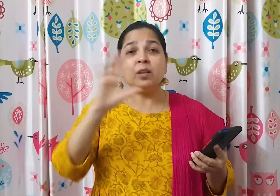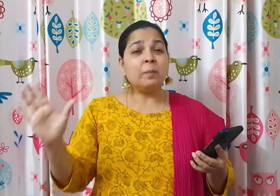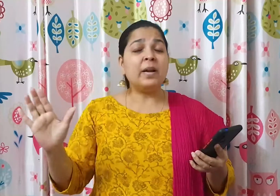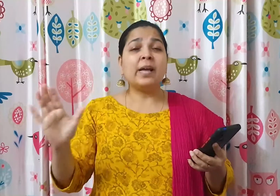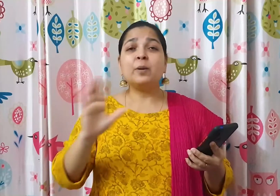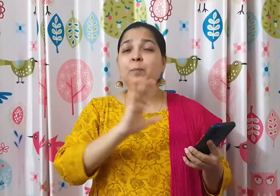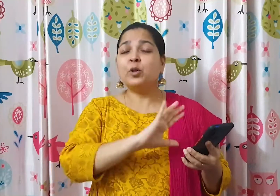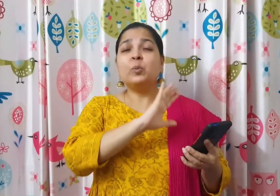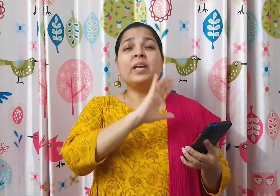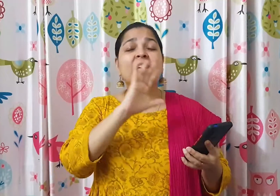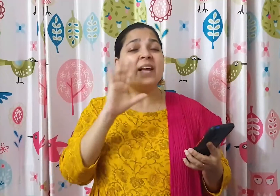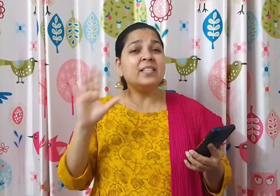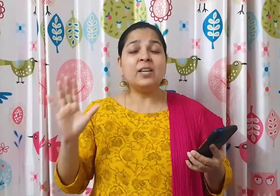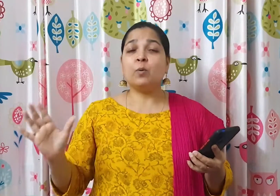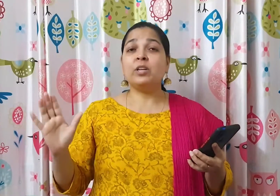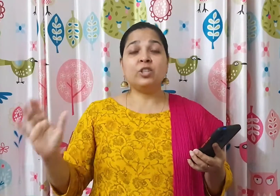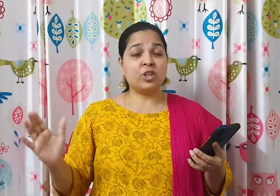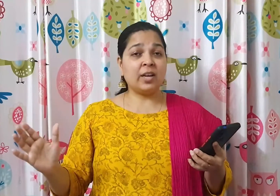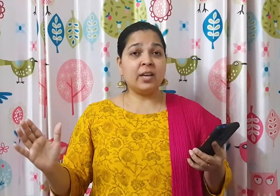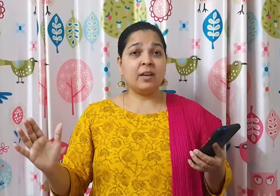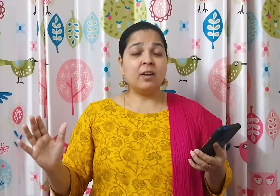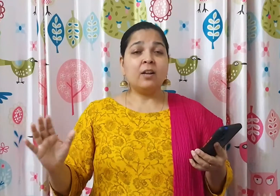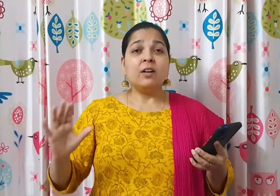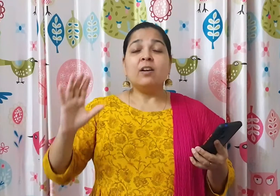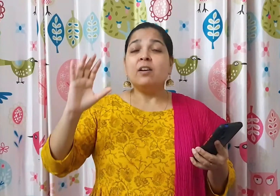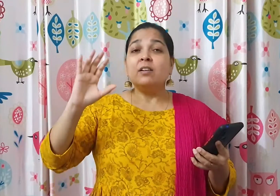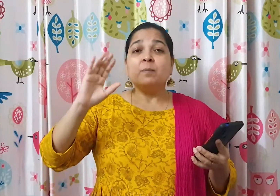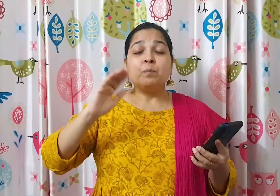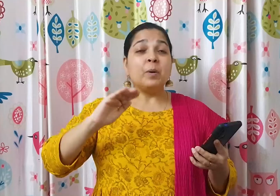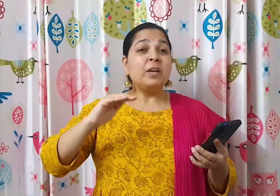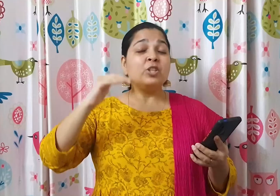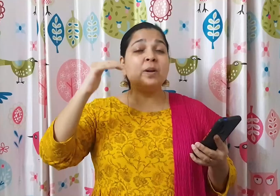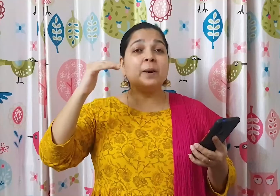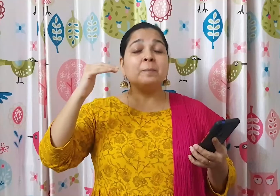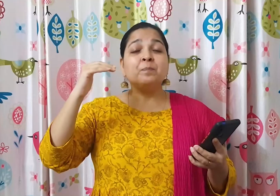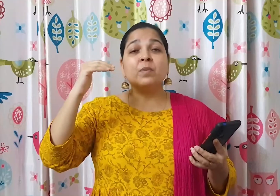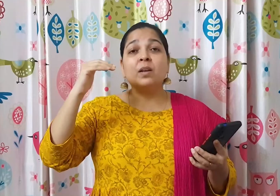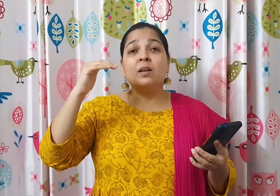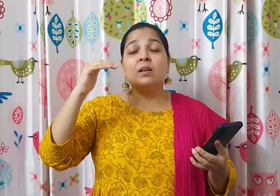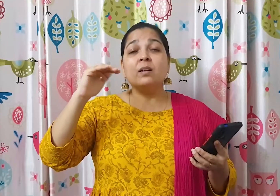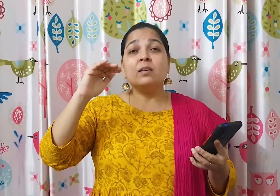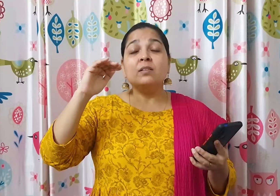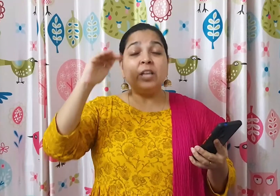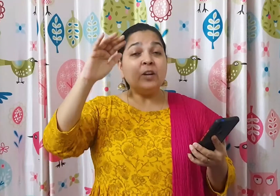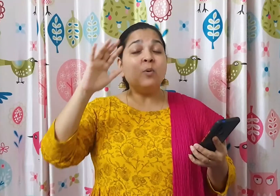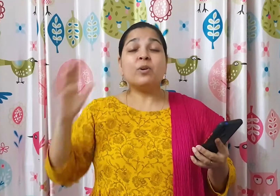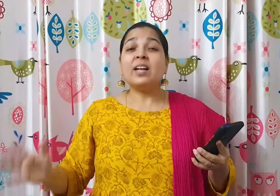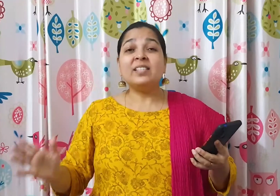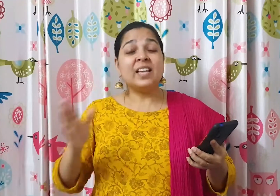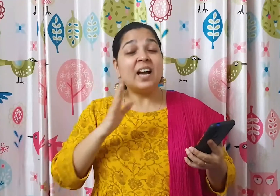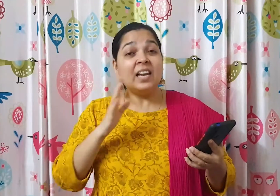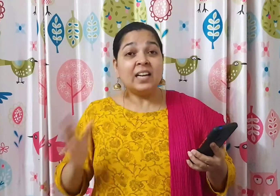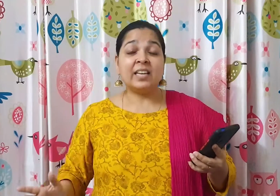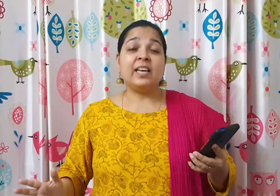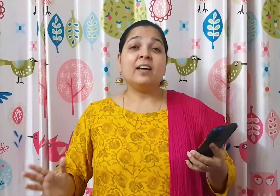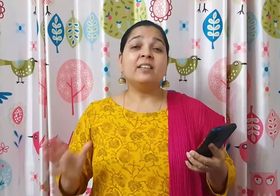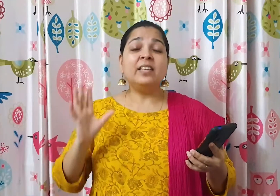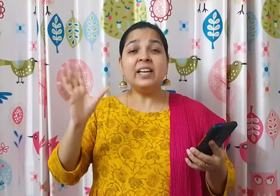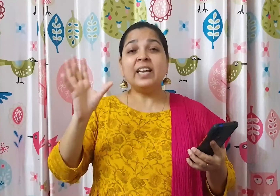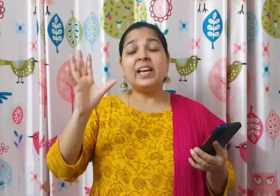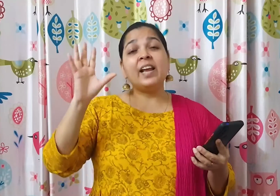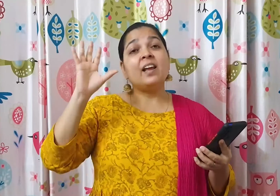সেইটো একেবাৰে স্পষ্ট আছিলে। সেয়ে আপুনি যেতিয়া কোনোবা এটা পৰিস্থিতিক সলনি কৰিব